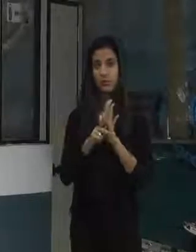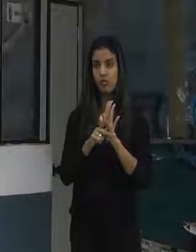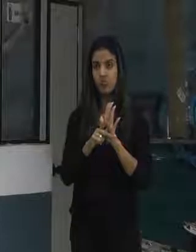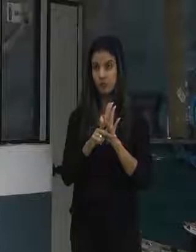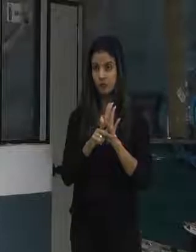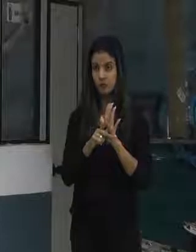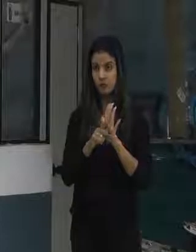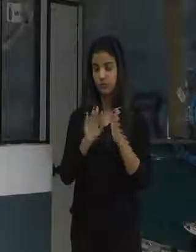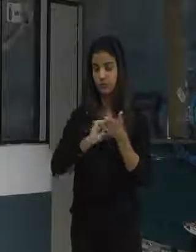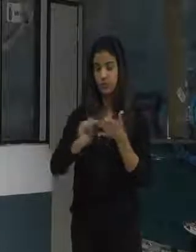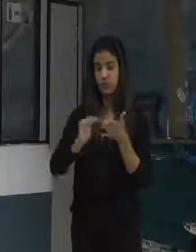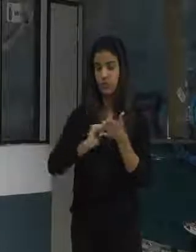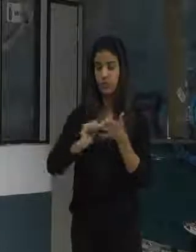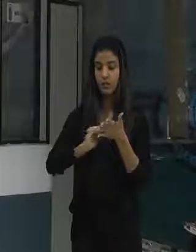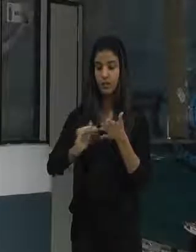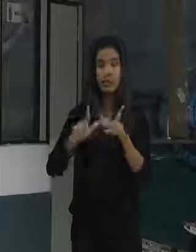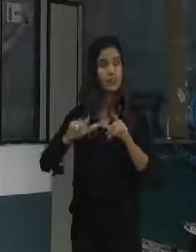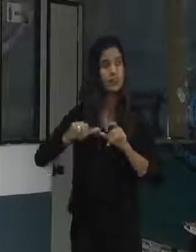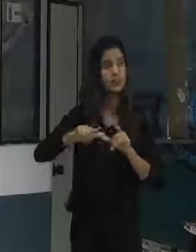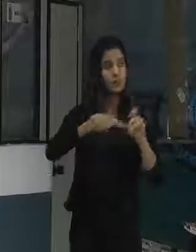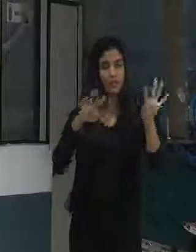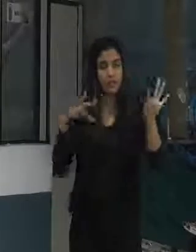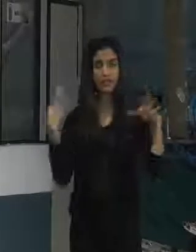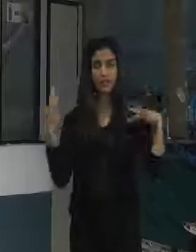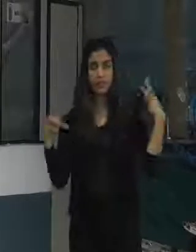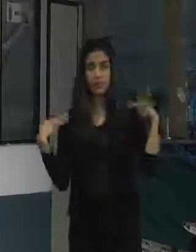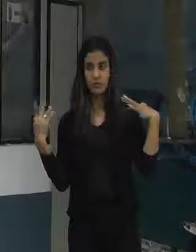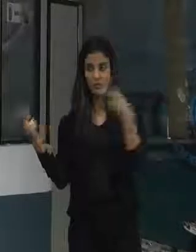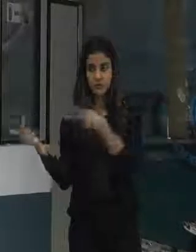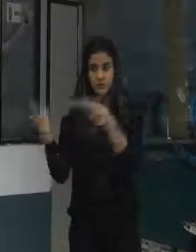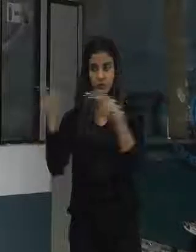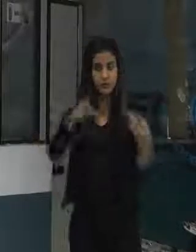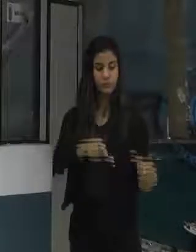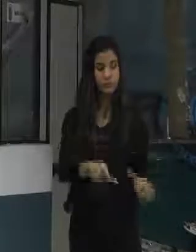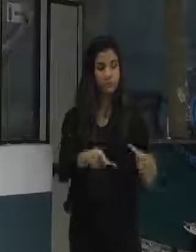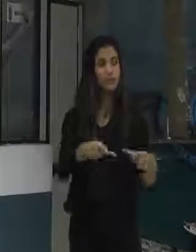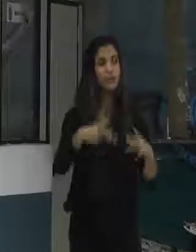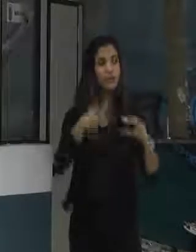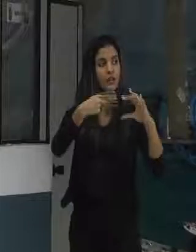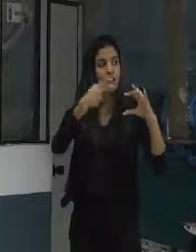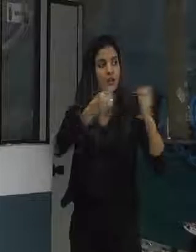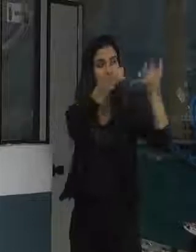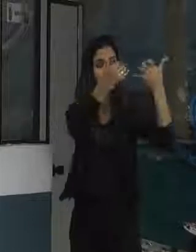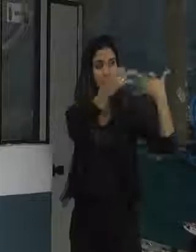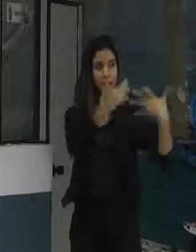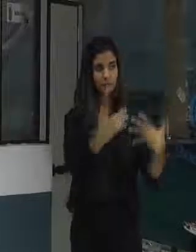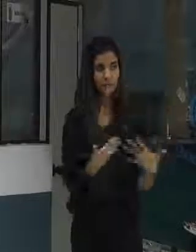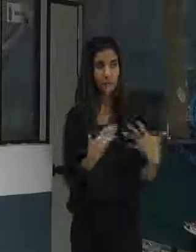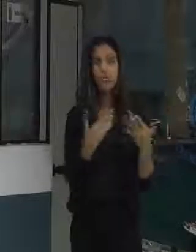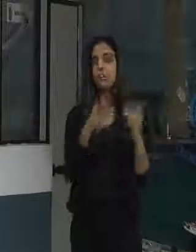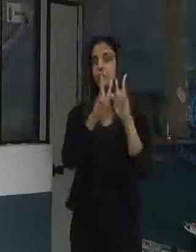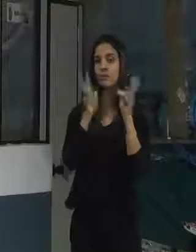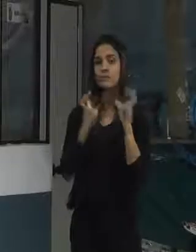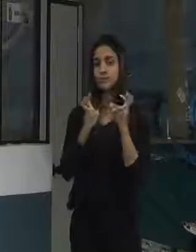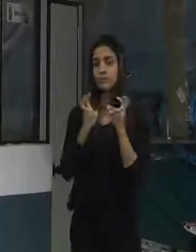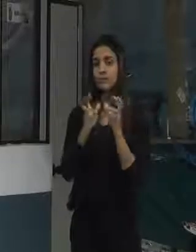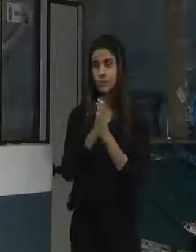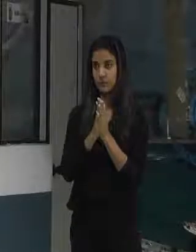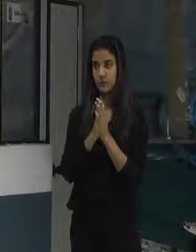o secretário de Turismo e Cultura vir a esta casa prestar esclarecimentos sobre